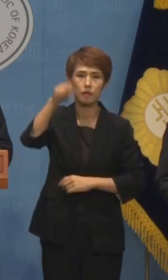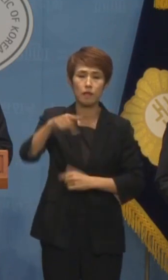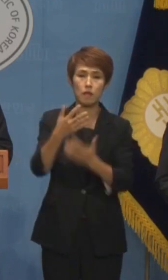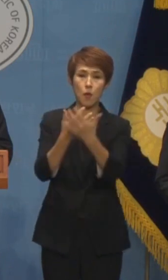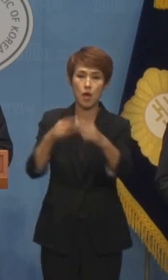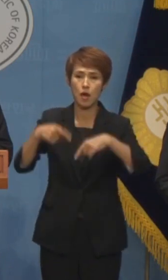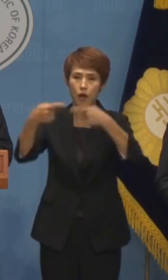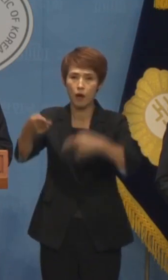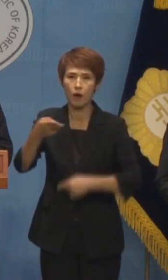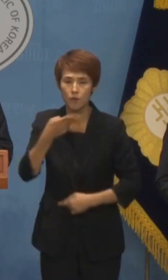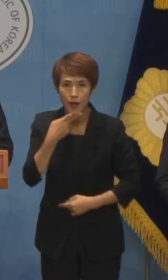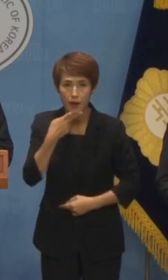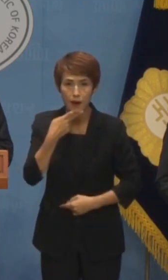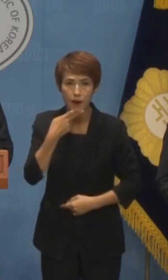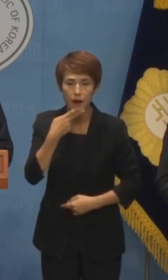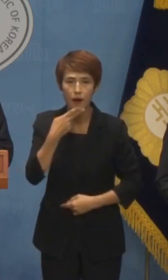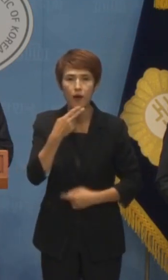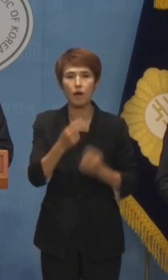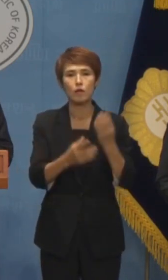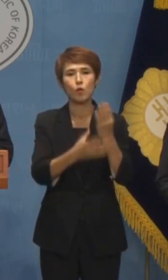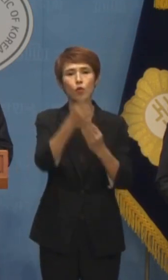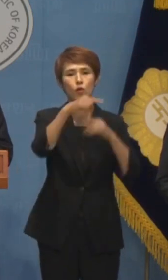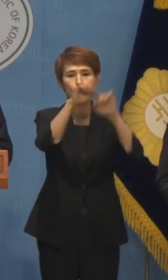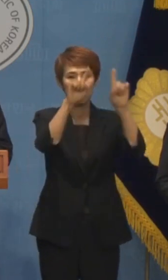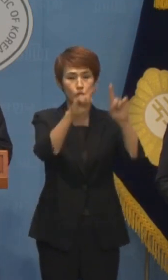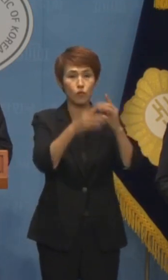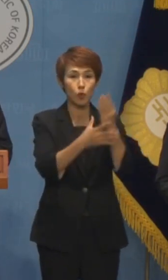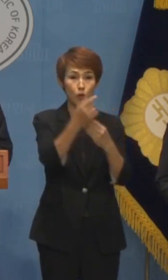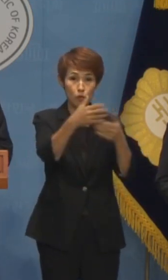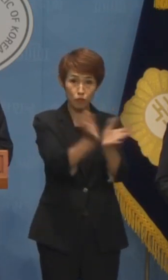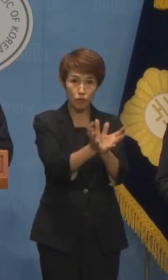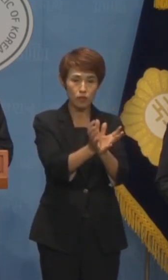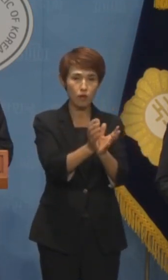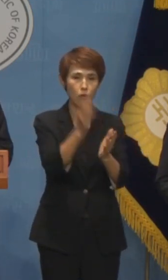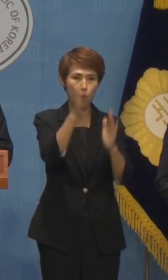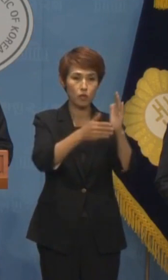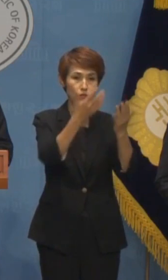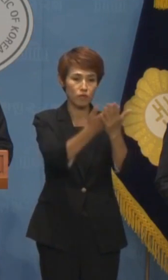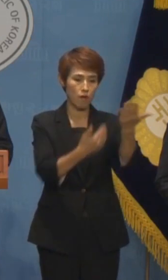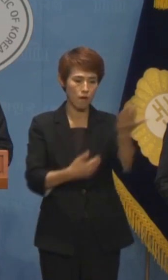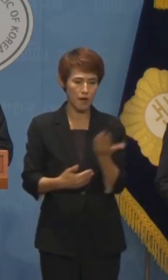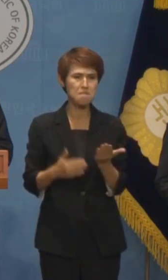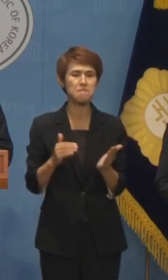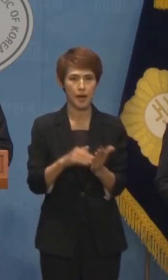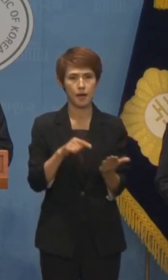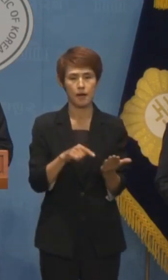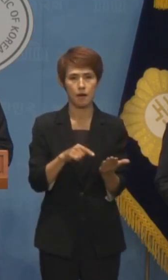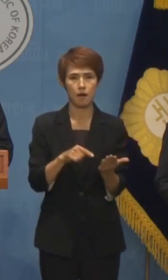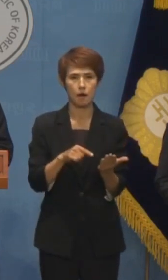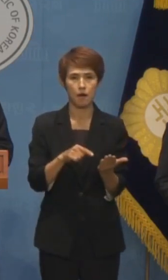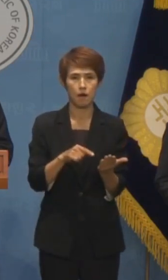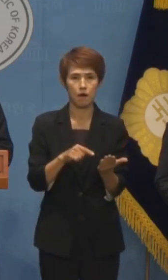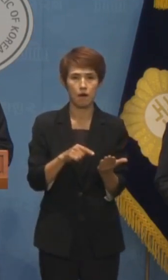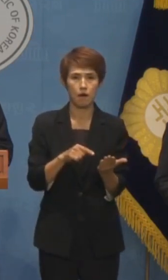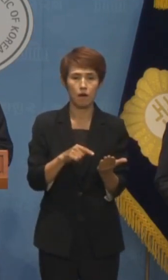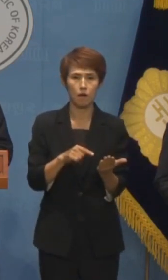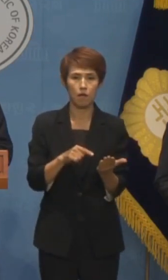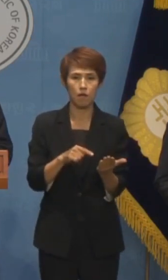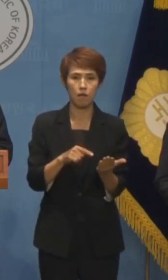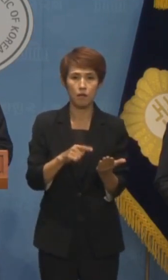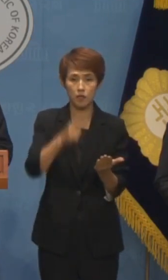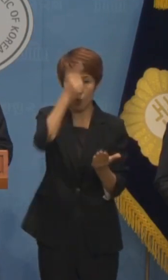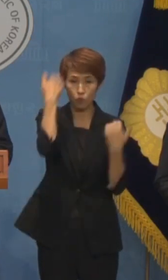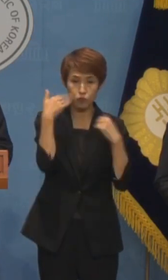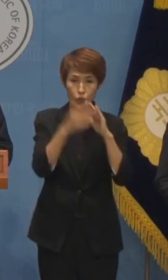사실이 통일부 공식 문서를 통해 확인되었습니다. 경기도 문서에 이어 정부 공식